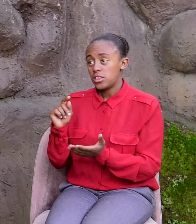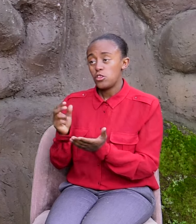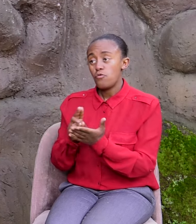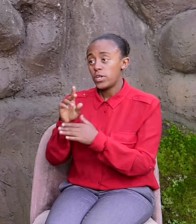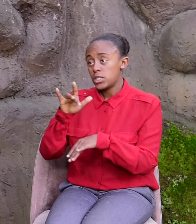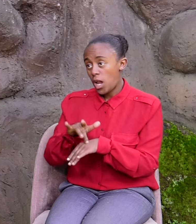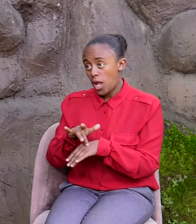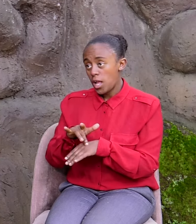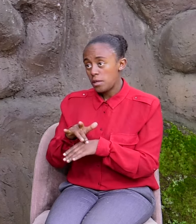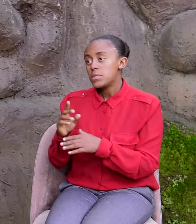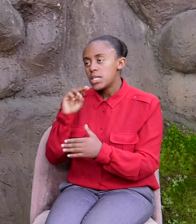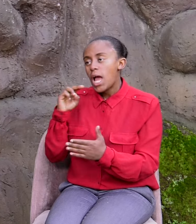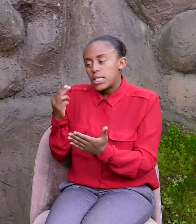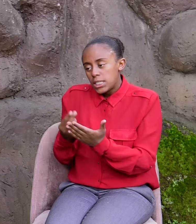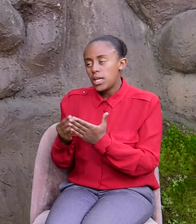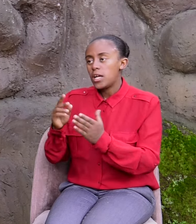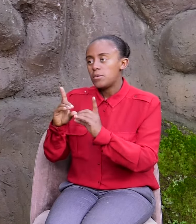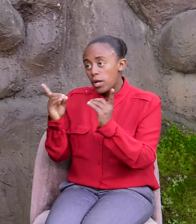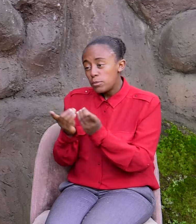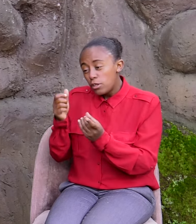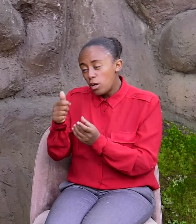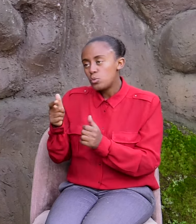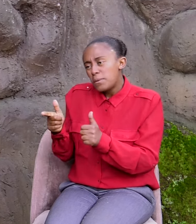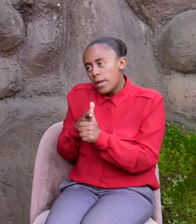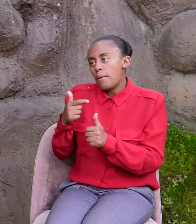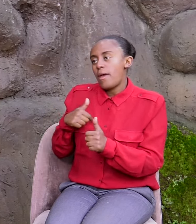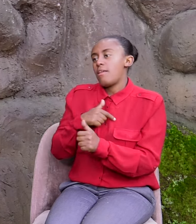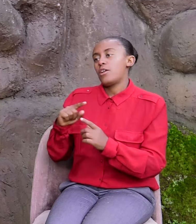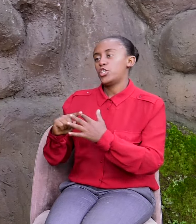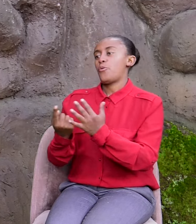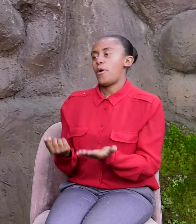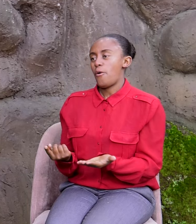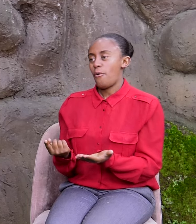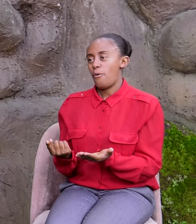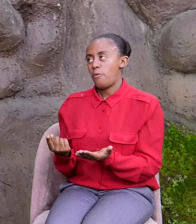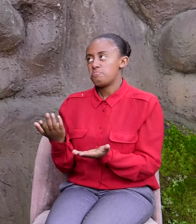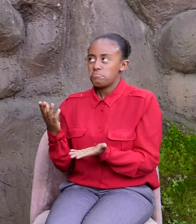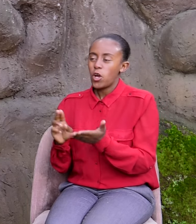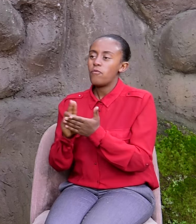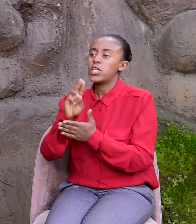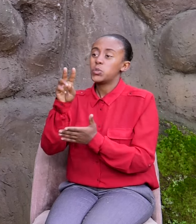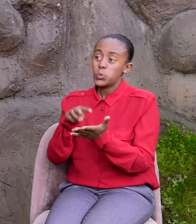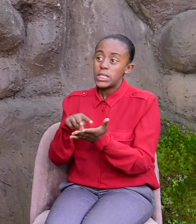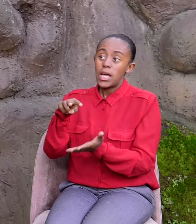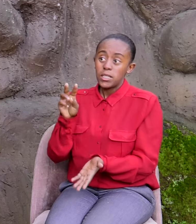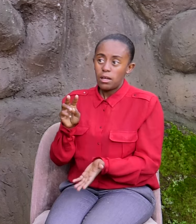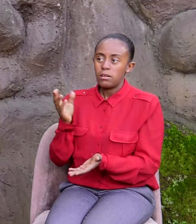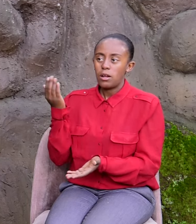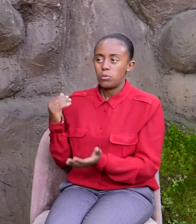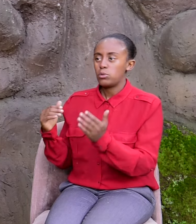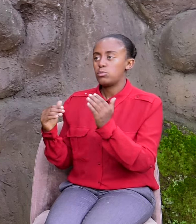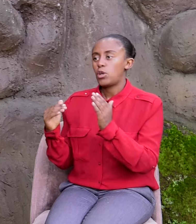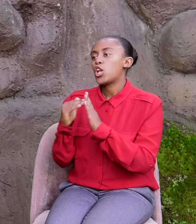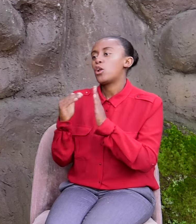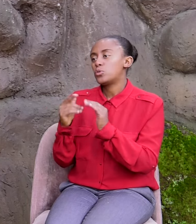የጋዜጠኝነት ዲፓርትመንት የመጀመሪያው በእኛ ነው የተጀመረው። ምናልባት ከዩኒቨርሲቲው አንጻር ስነሳ የነበሩ